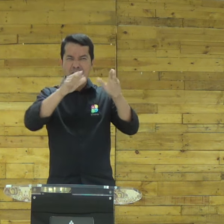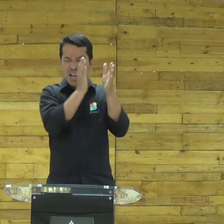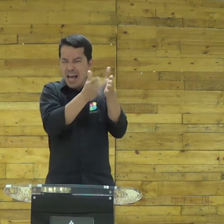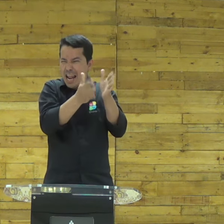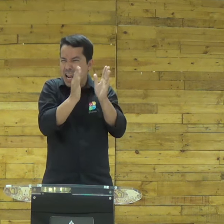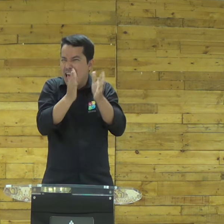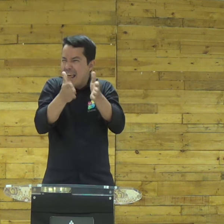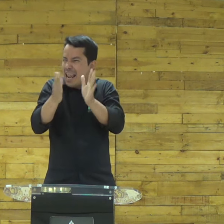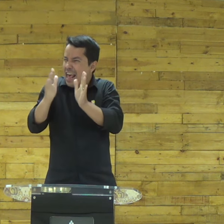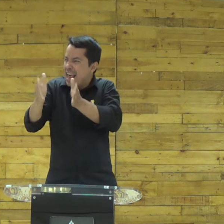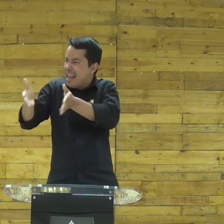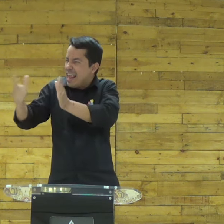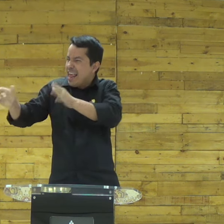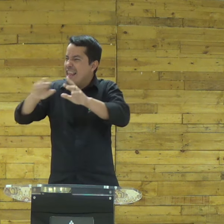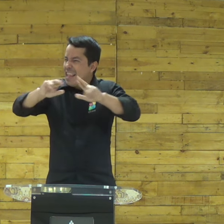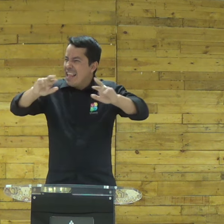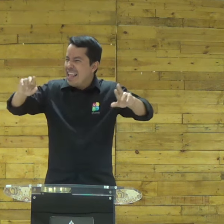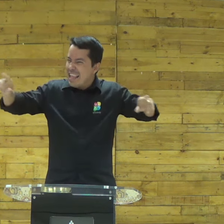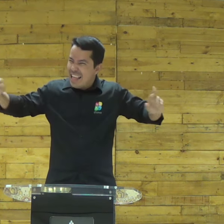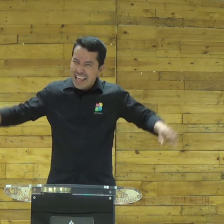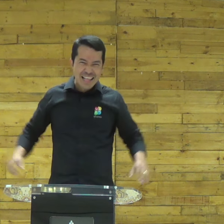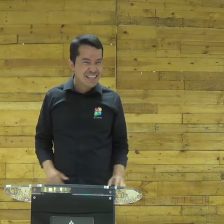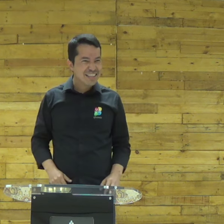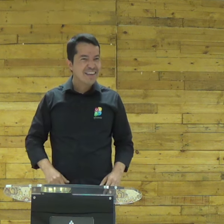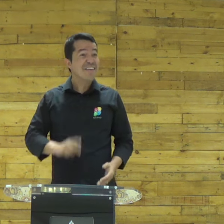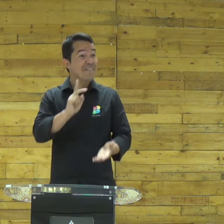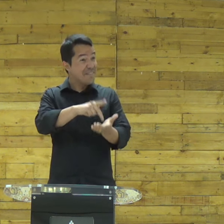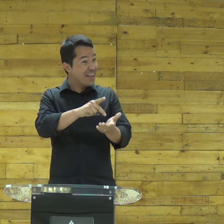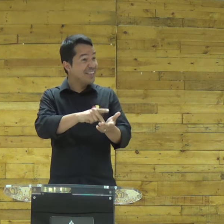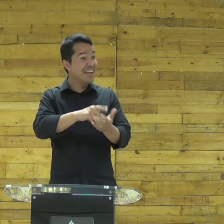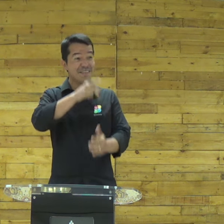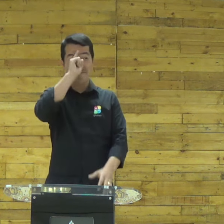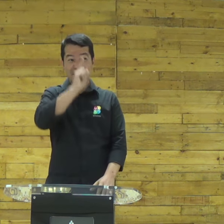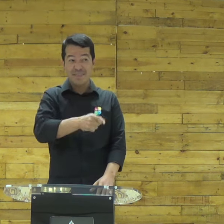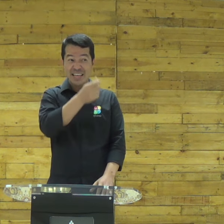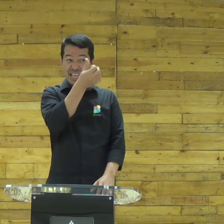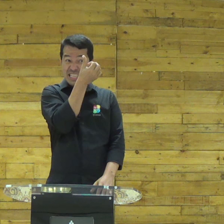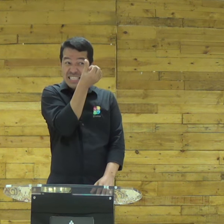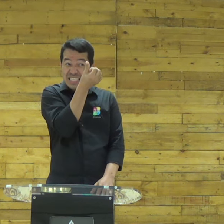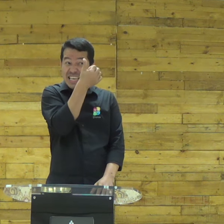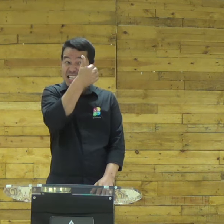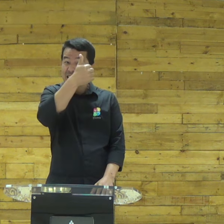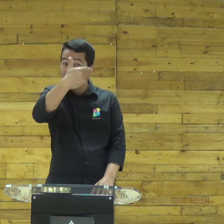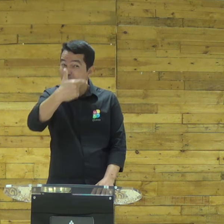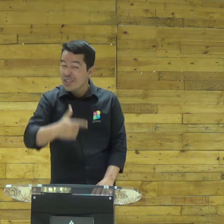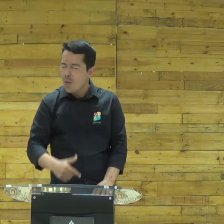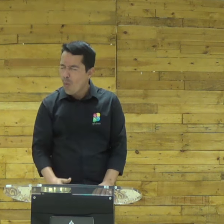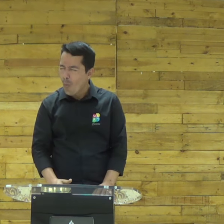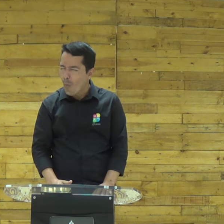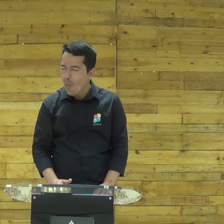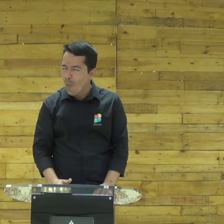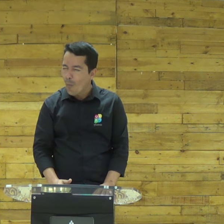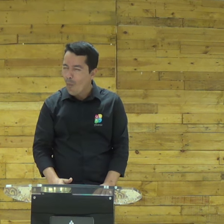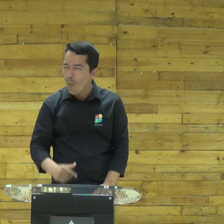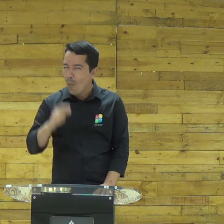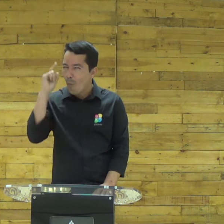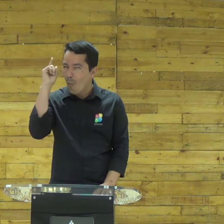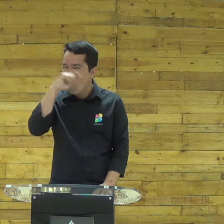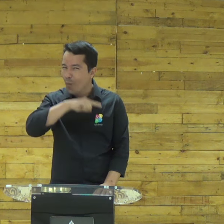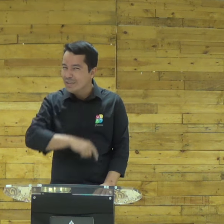conhecimento de uma série de coisas é uma regra isso fazia parte do